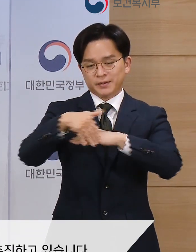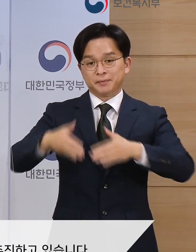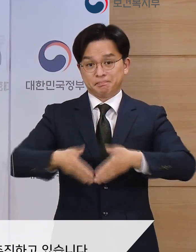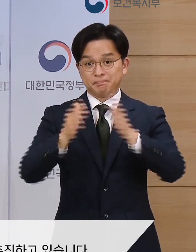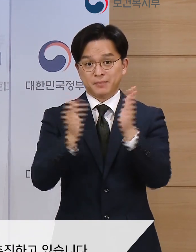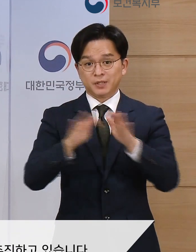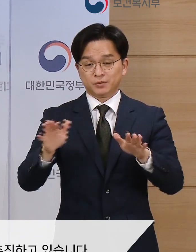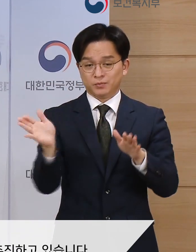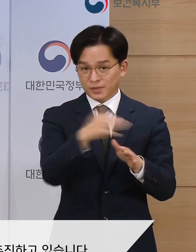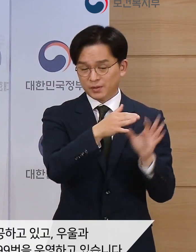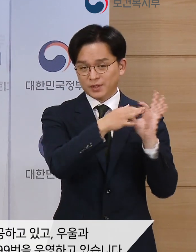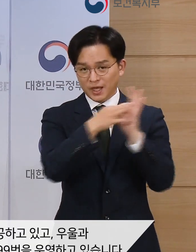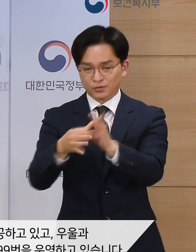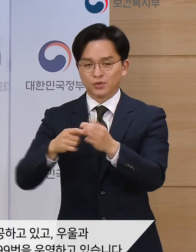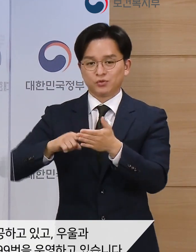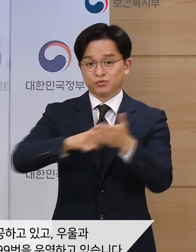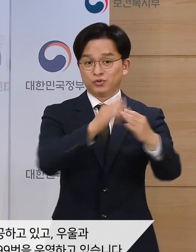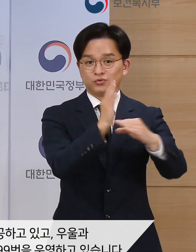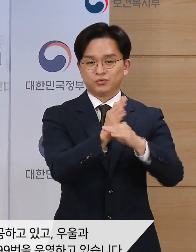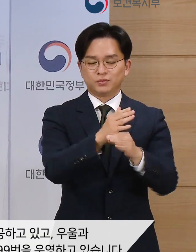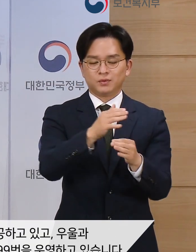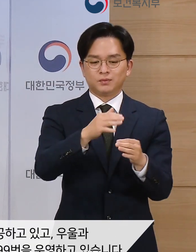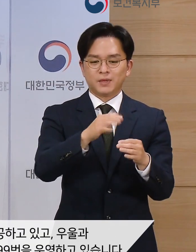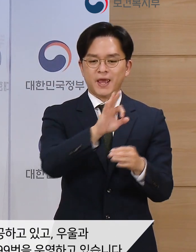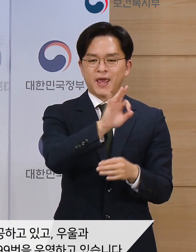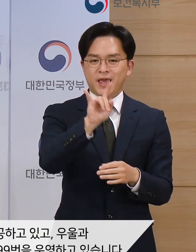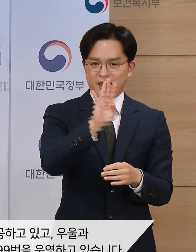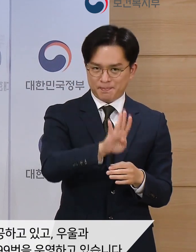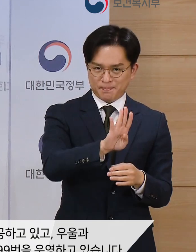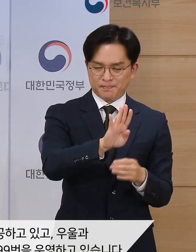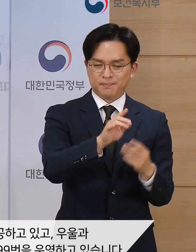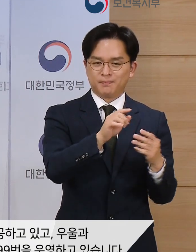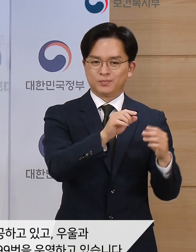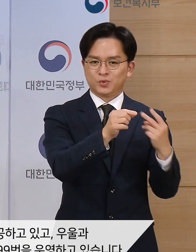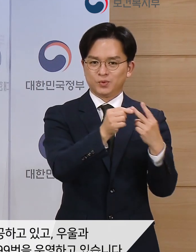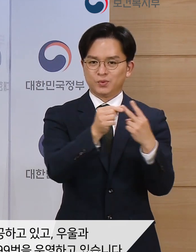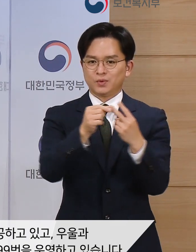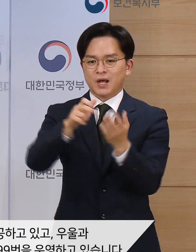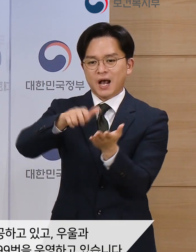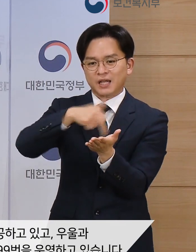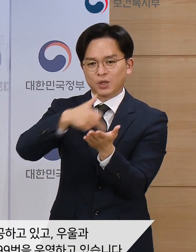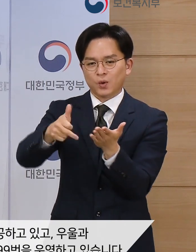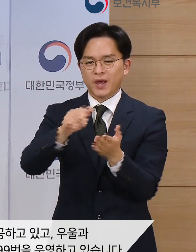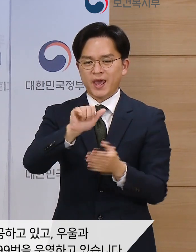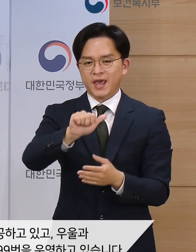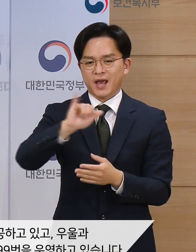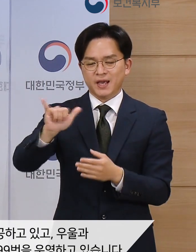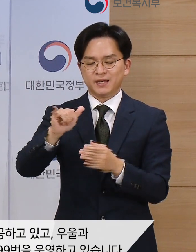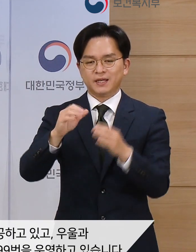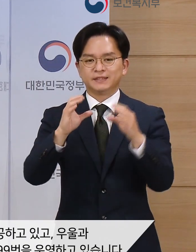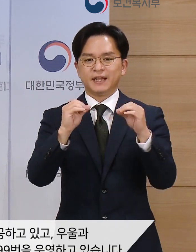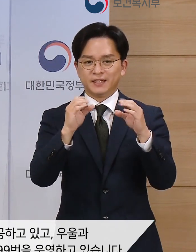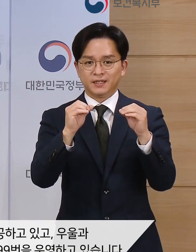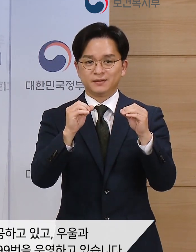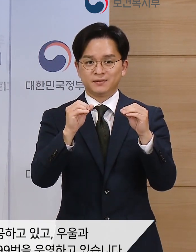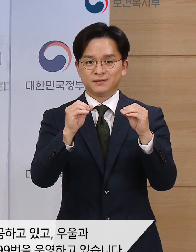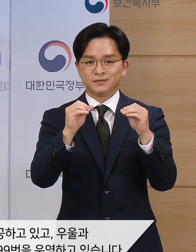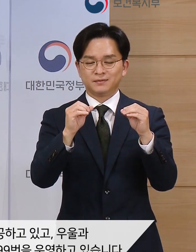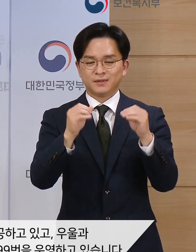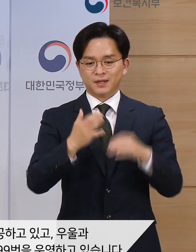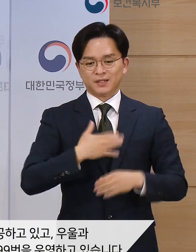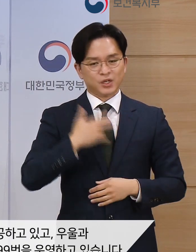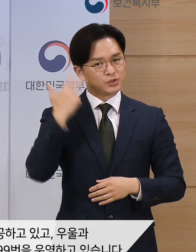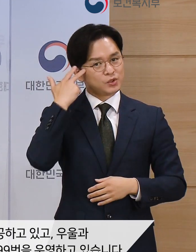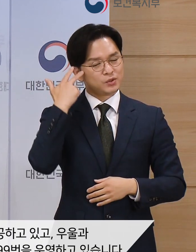추진하고 있습니다. 앱과 카카오톡 챗봇을 통해 정신건강 정보와 자가 진단을 제공하고